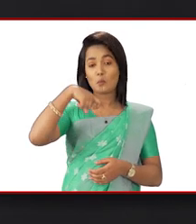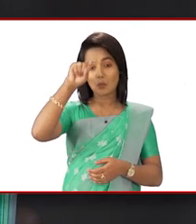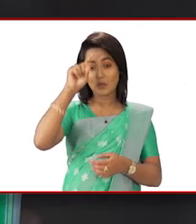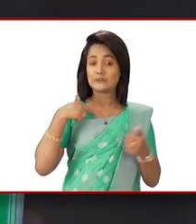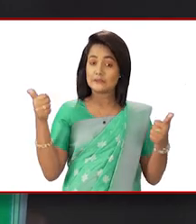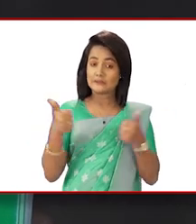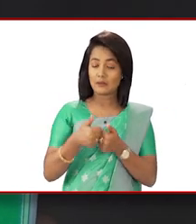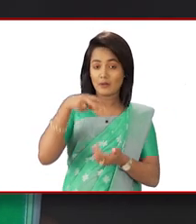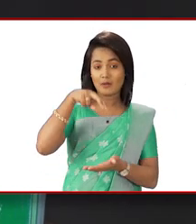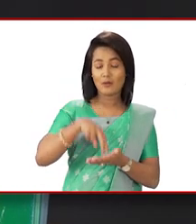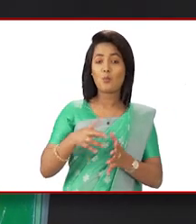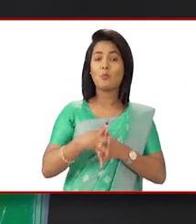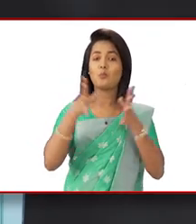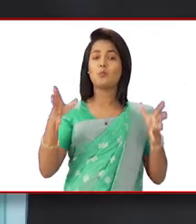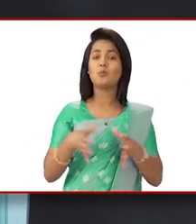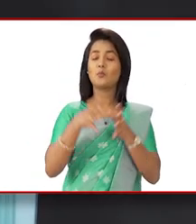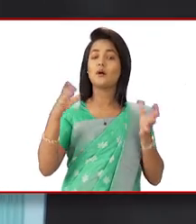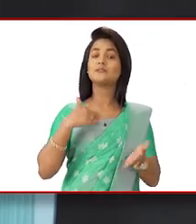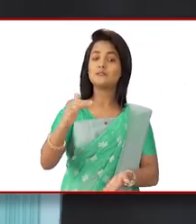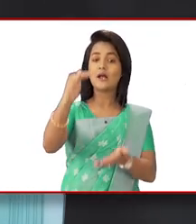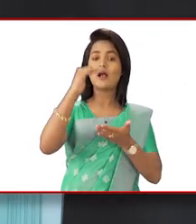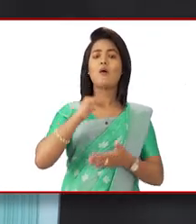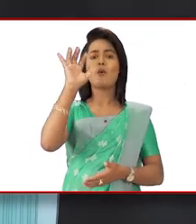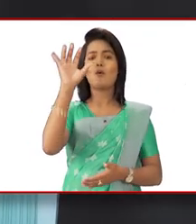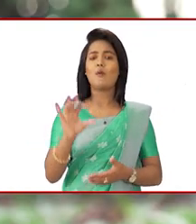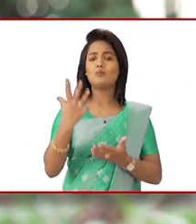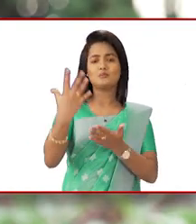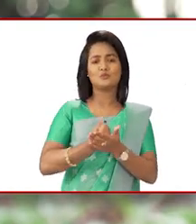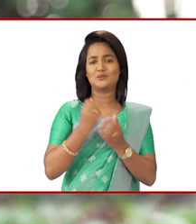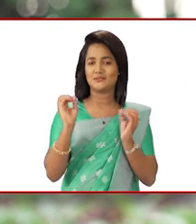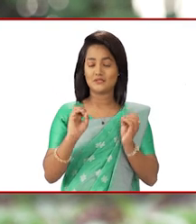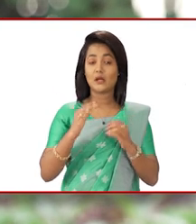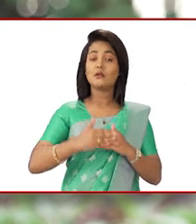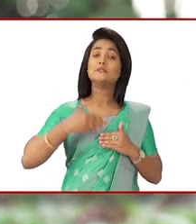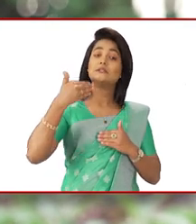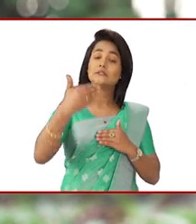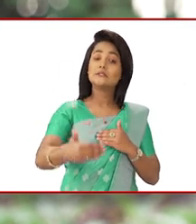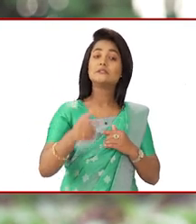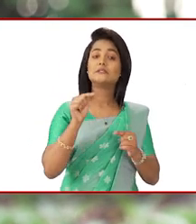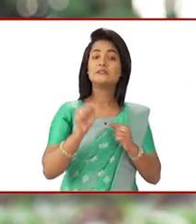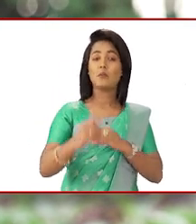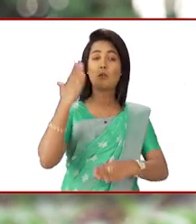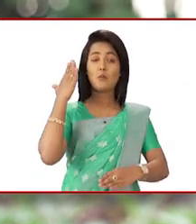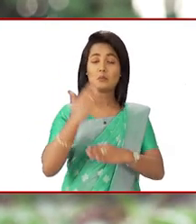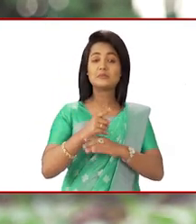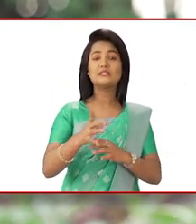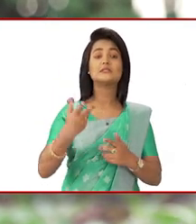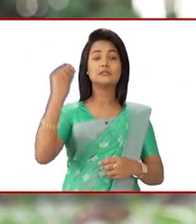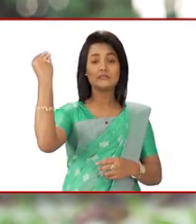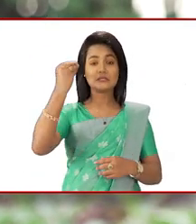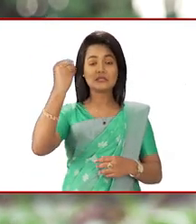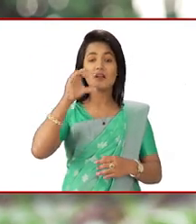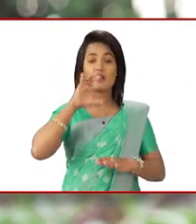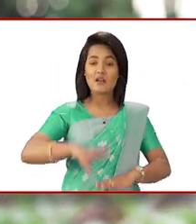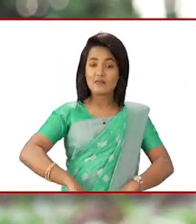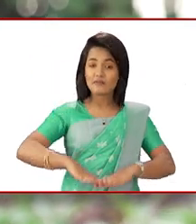গেছি অনেক বড় বড় পুরস্কার নিলাম। এরপরে আমি আর কী অর্জন করবো? সামনে তো বড় বাধা তো আমার এই যে ঝড় বন্যা